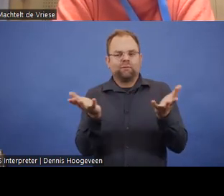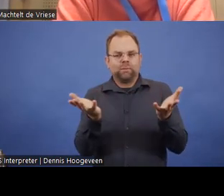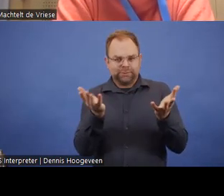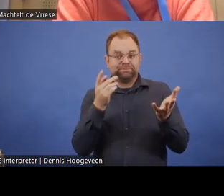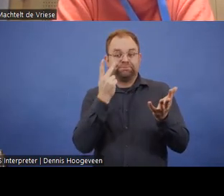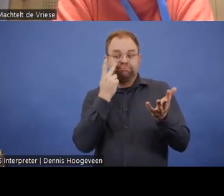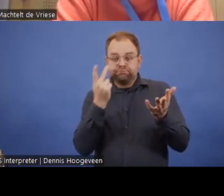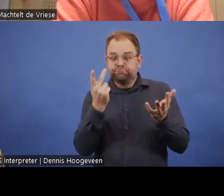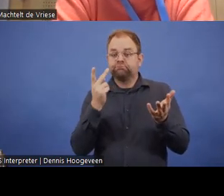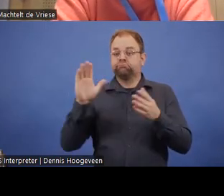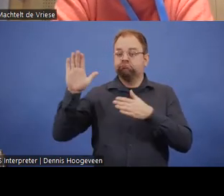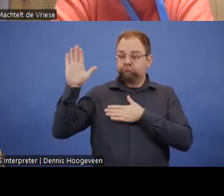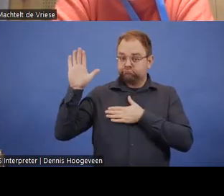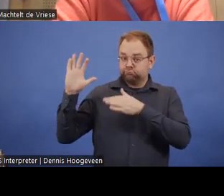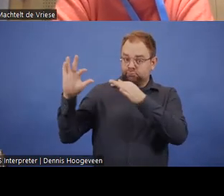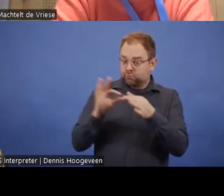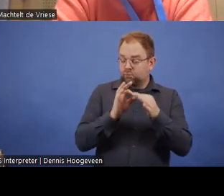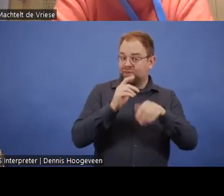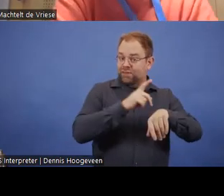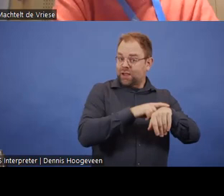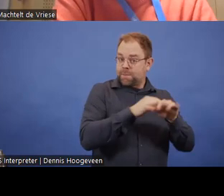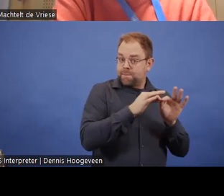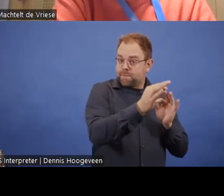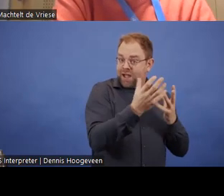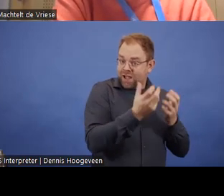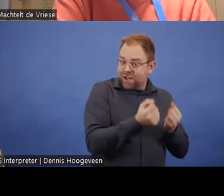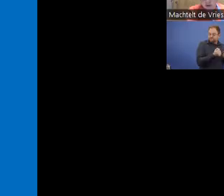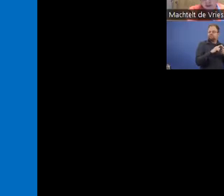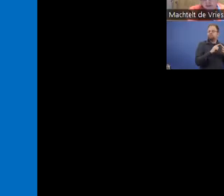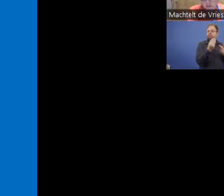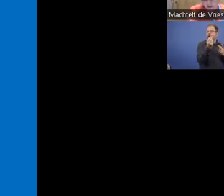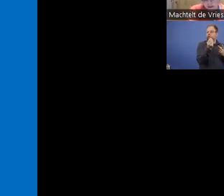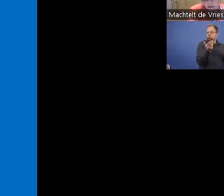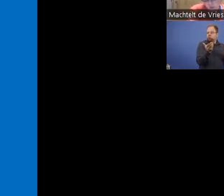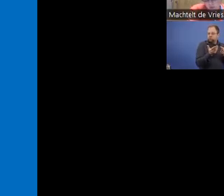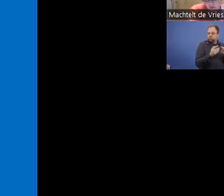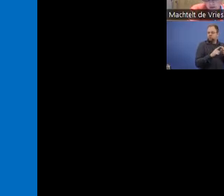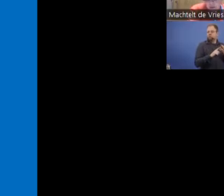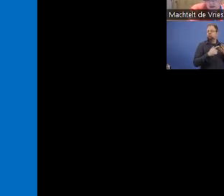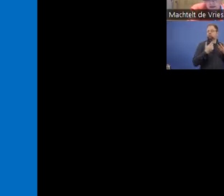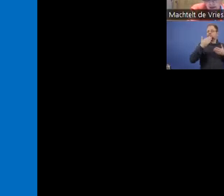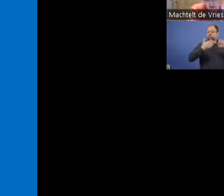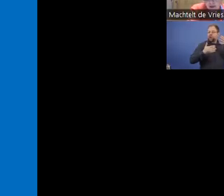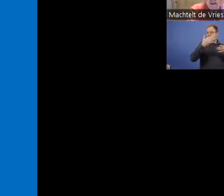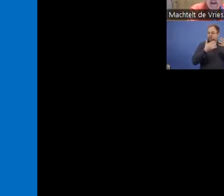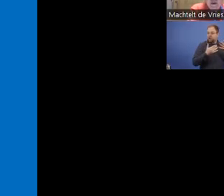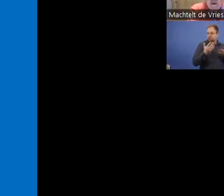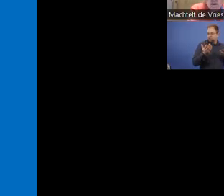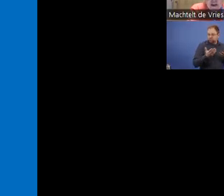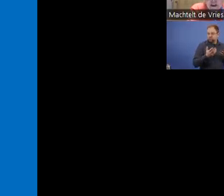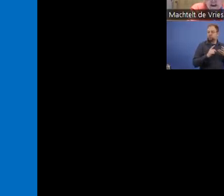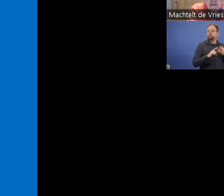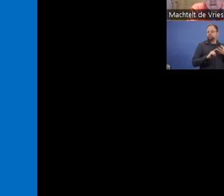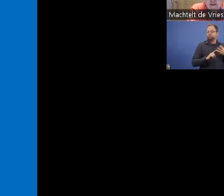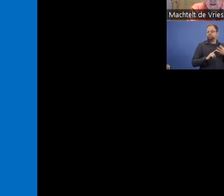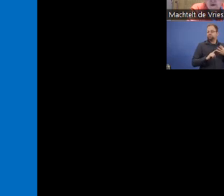los costes, los datos de los beneficiarios, detalles de apoyo que se dan y que se necesitan para la implementación del